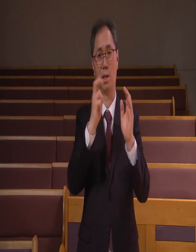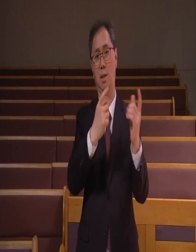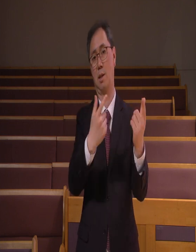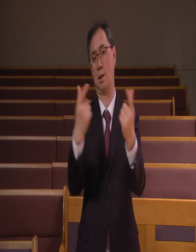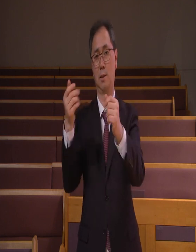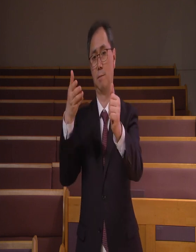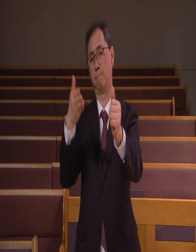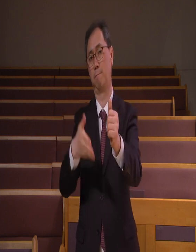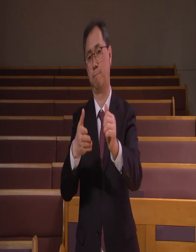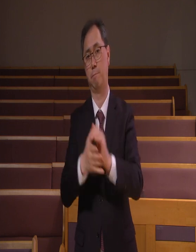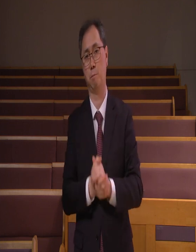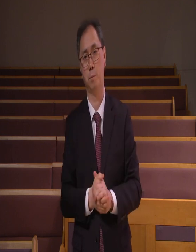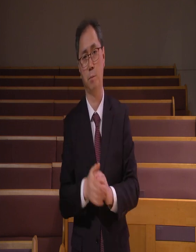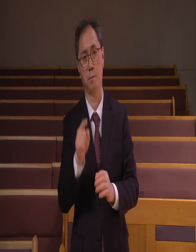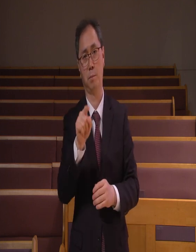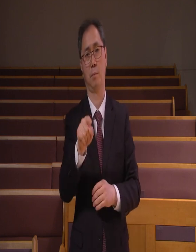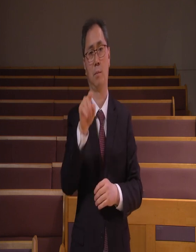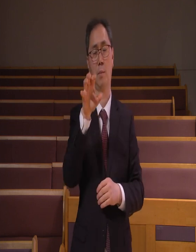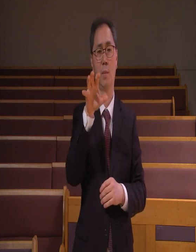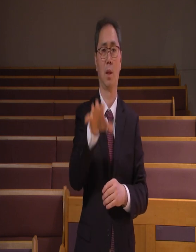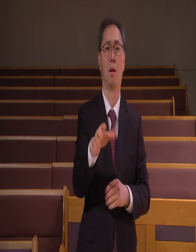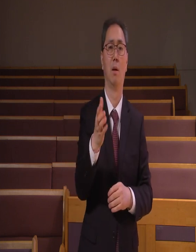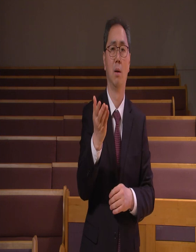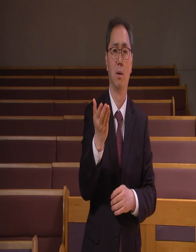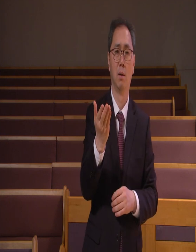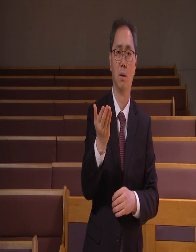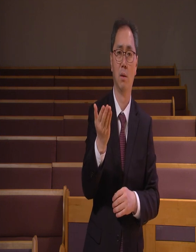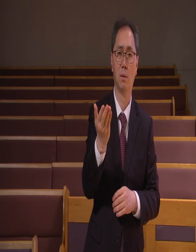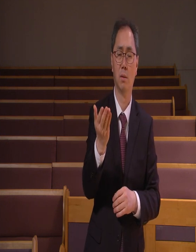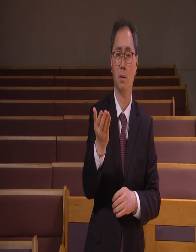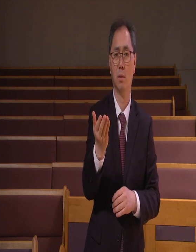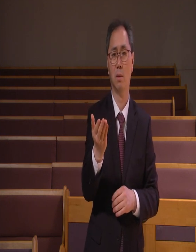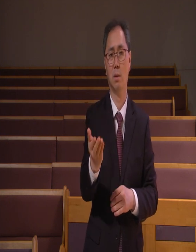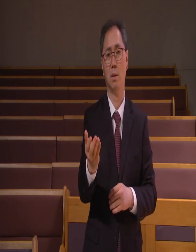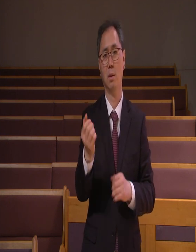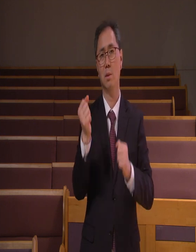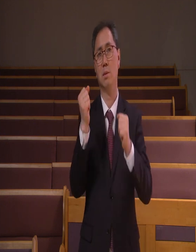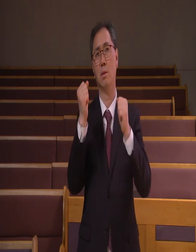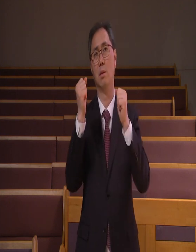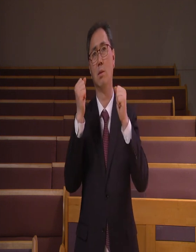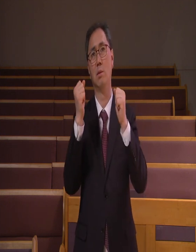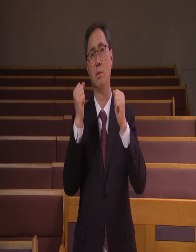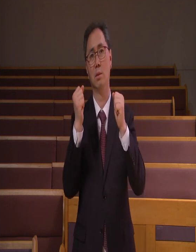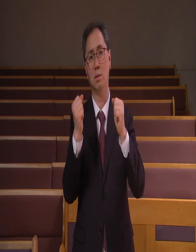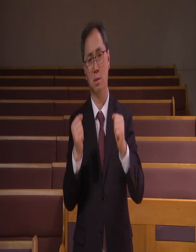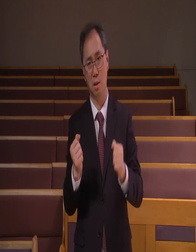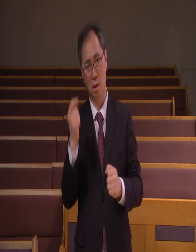기억하면서 우리 함께 찬양합니다. 거기 너